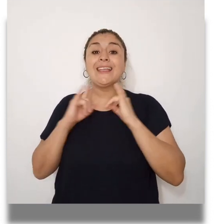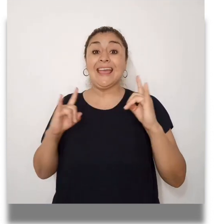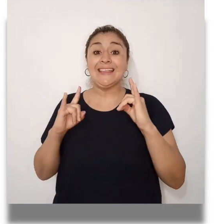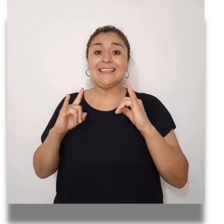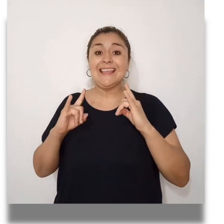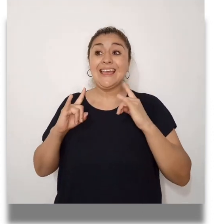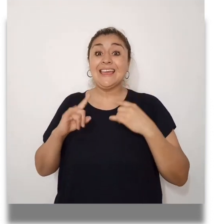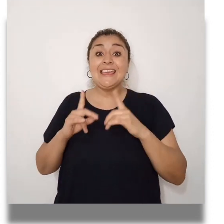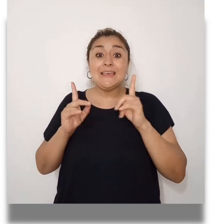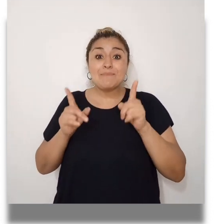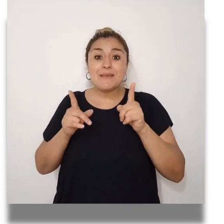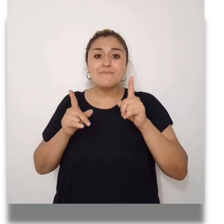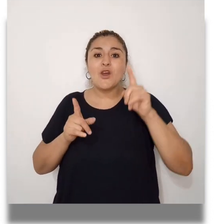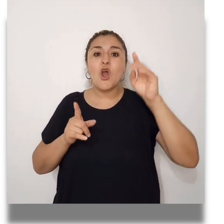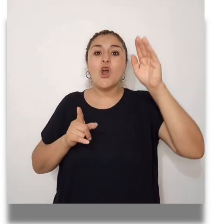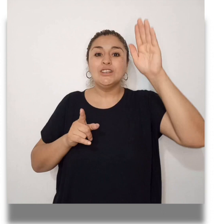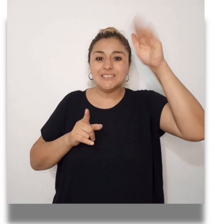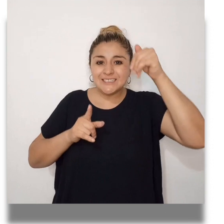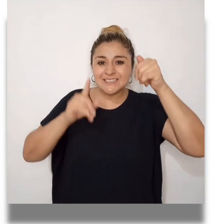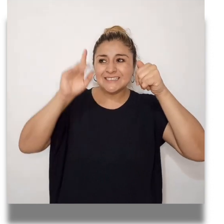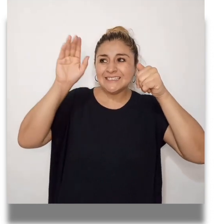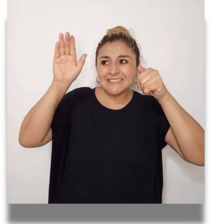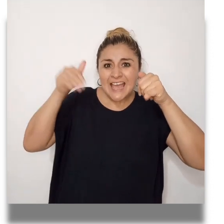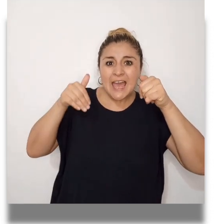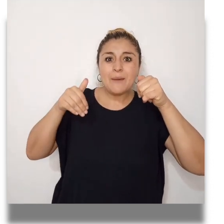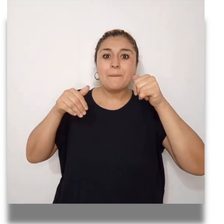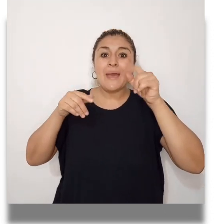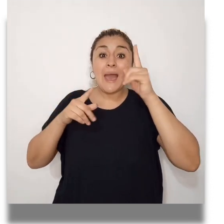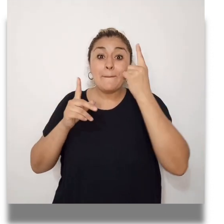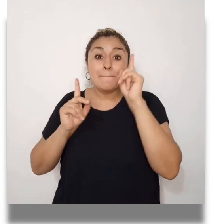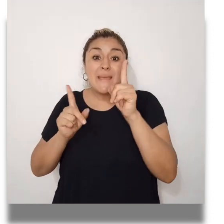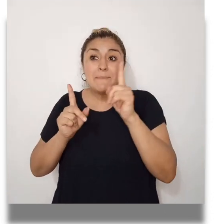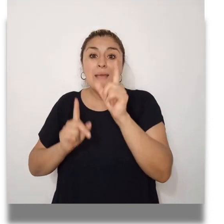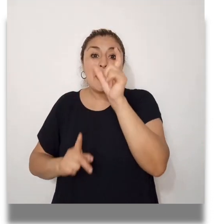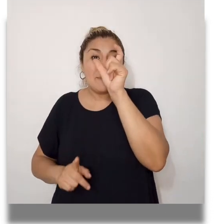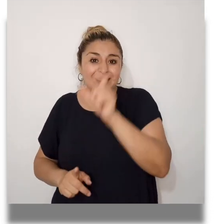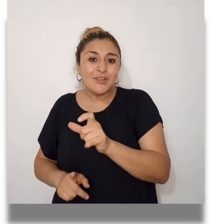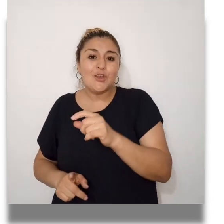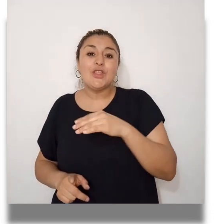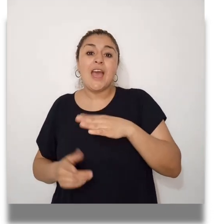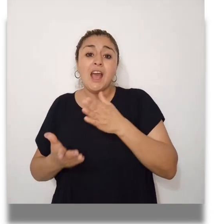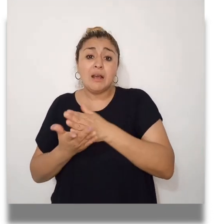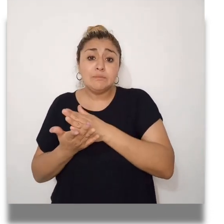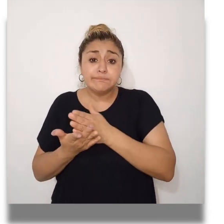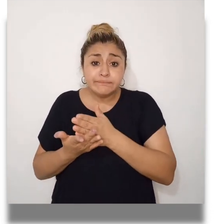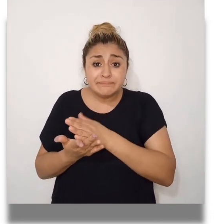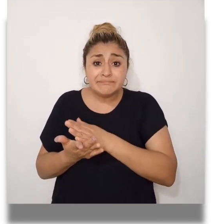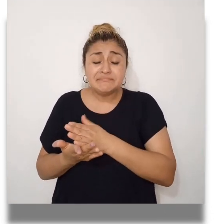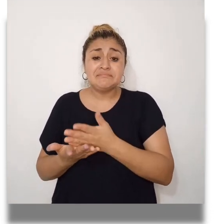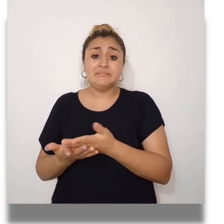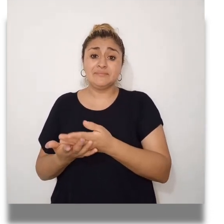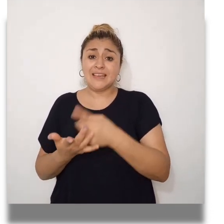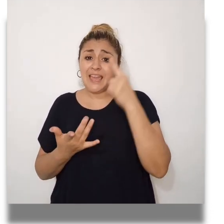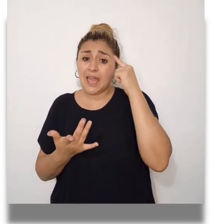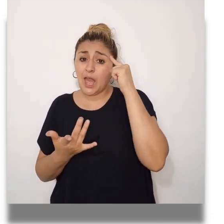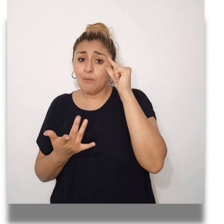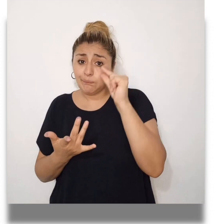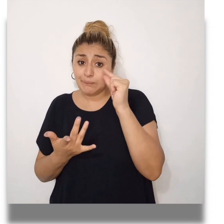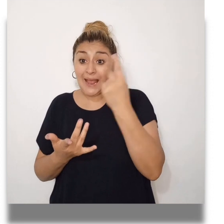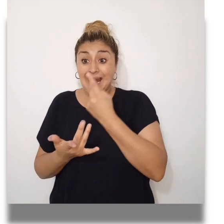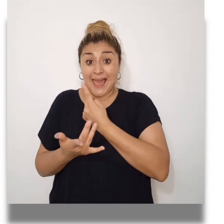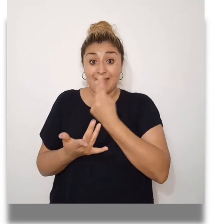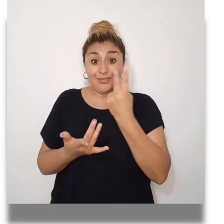a la misma persona ignorante simple. La femme sage crie y dit. La